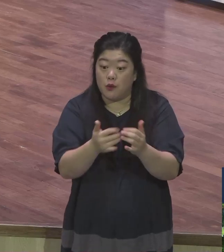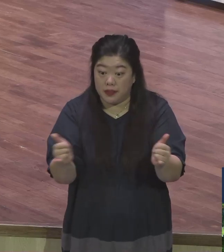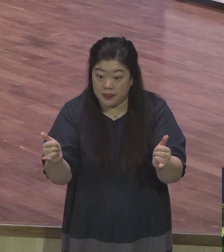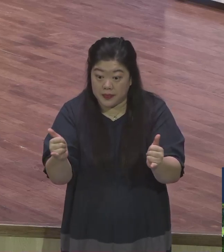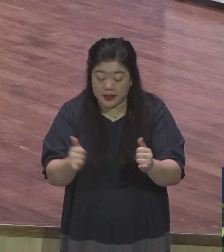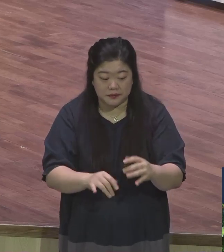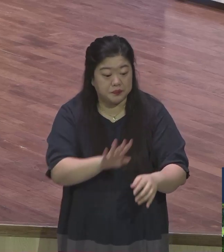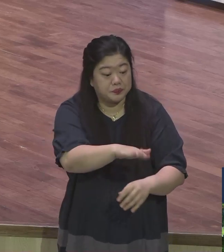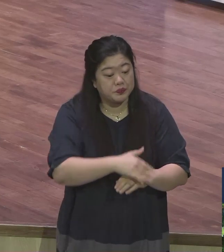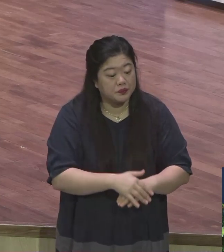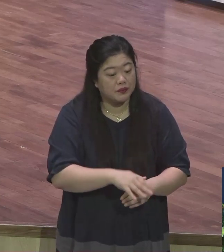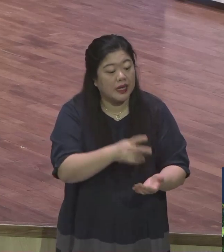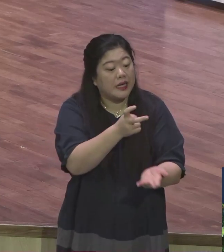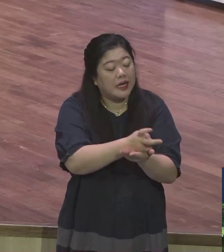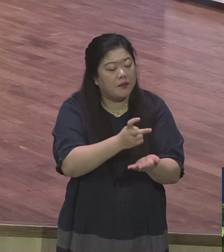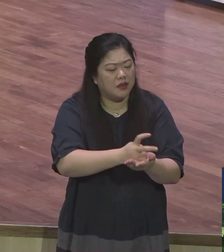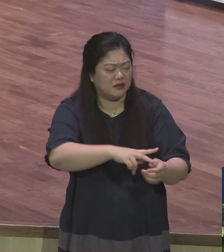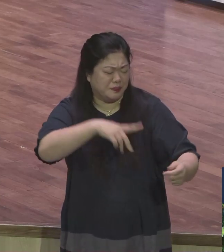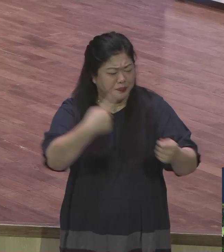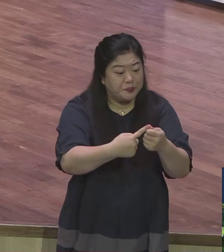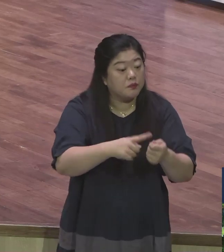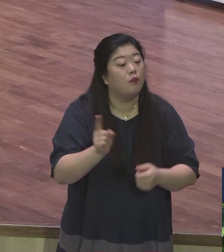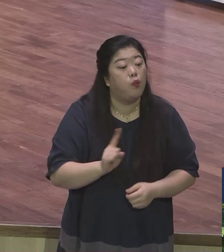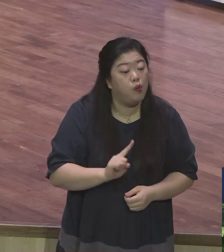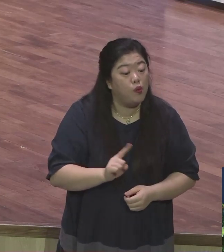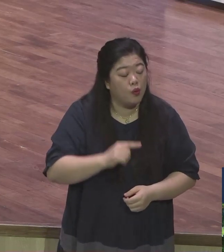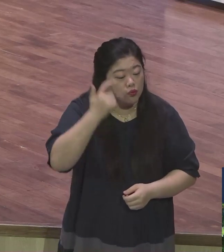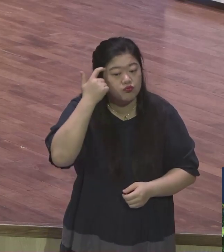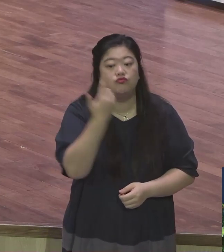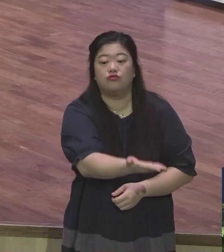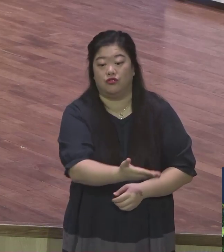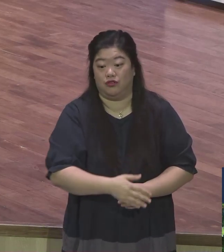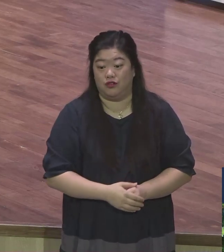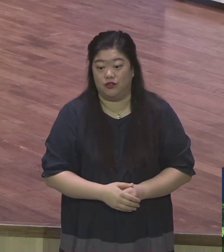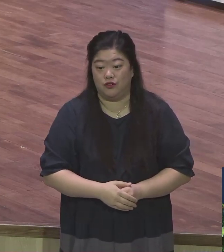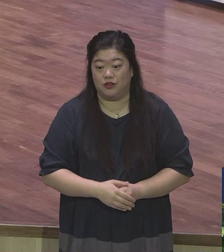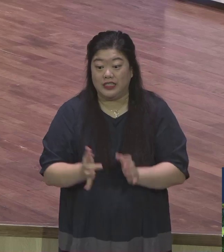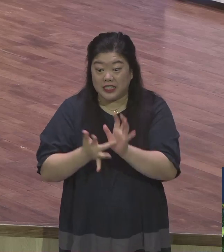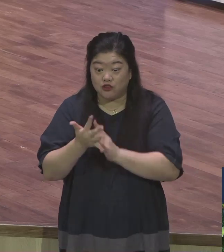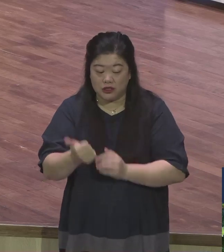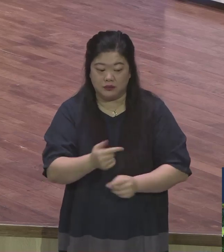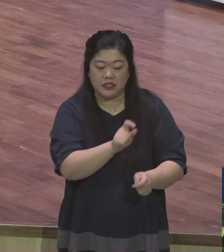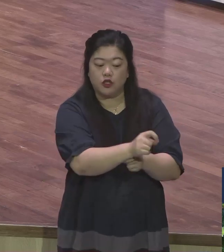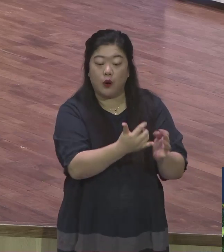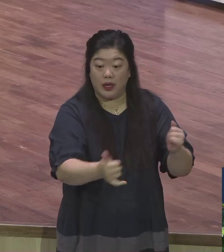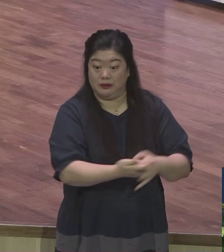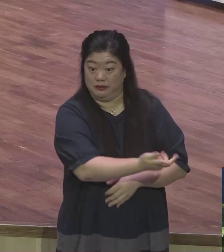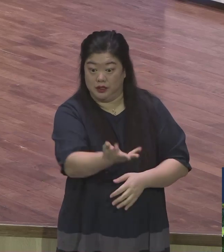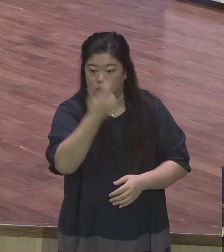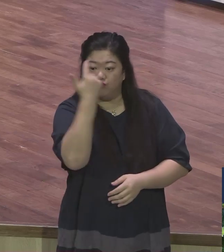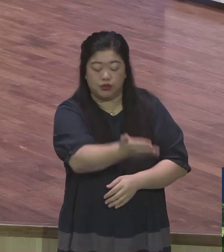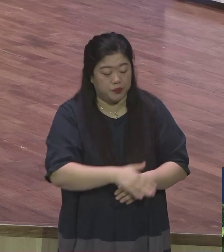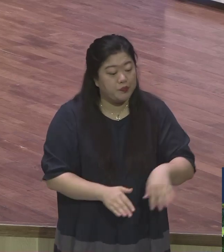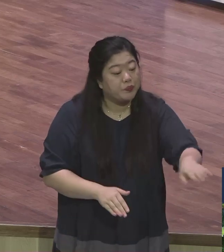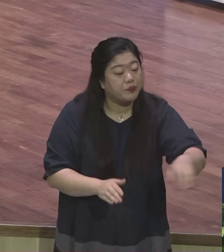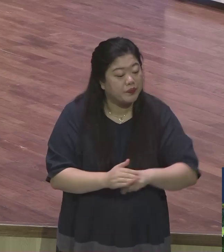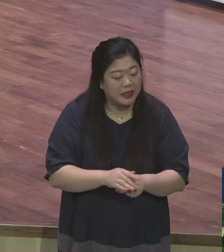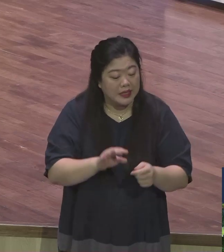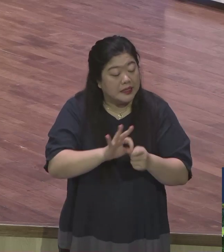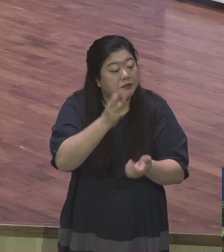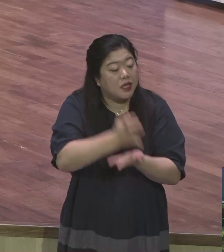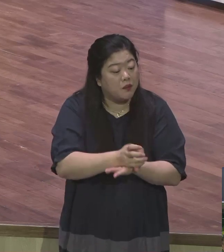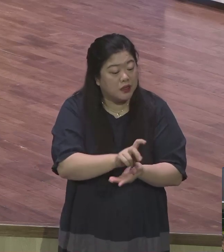첫째가 무엇이고 첫째가 무엇이냐 질문을 했습니다. 예수님에게 질문할 때 예수님은 이렇게 말씀하셨습니다.